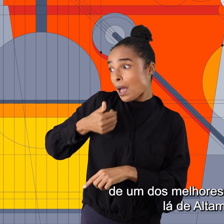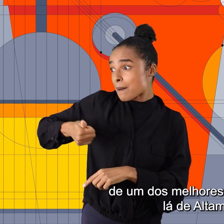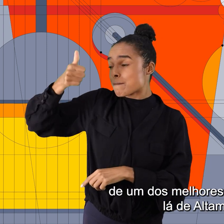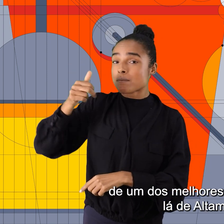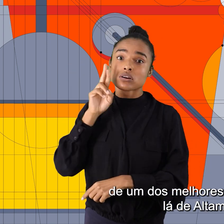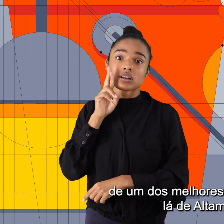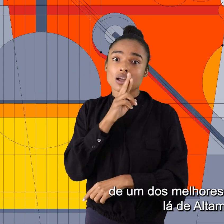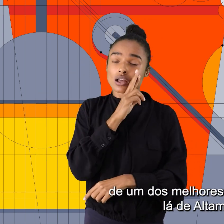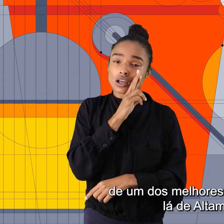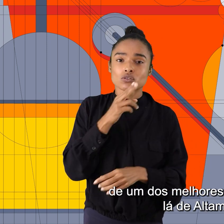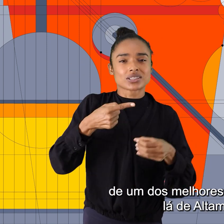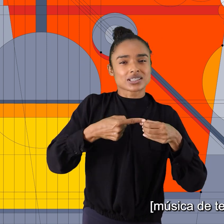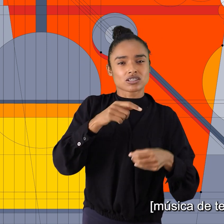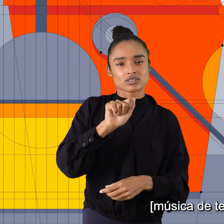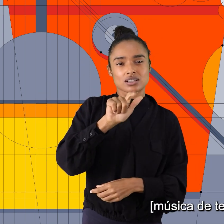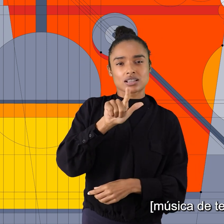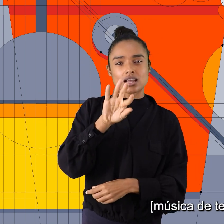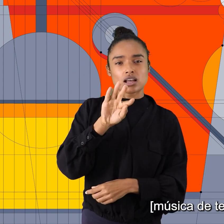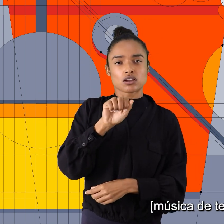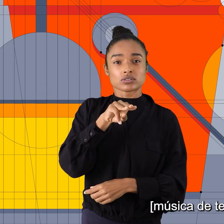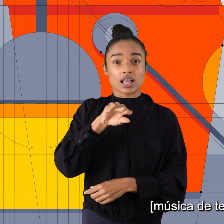dos melhores restaurantes lá de Altamira.